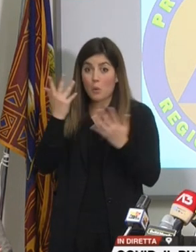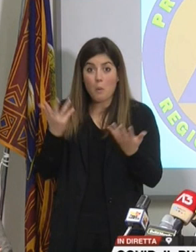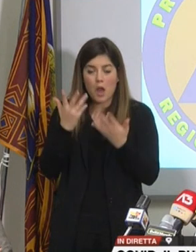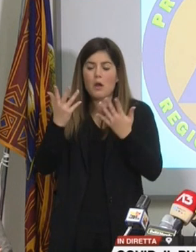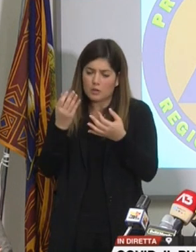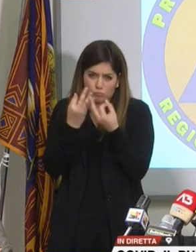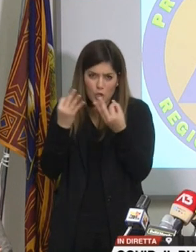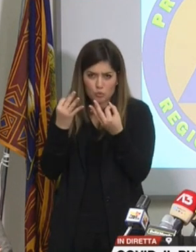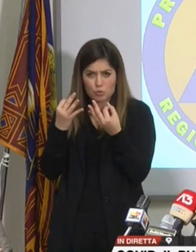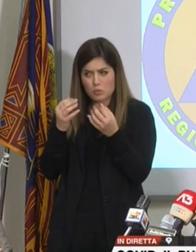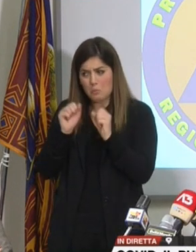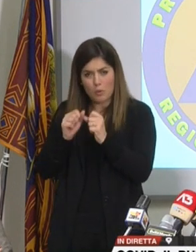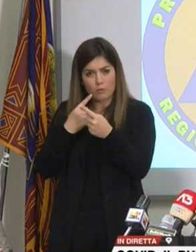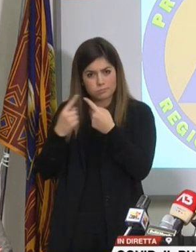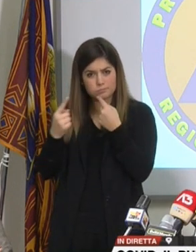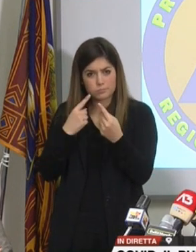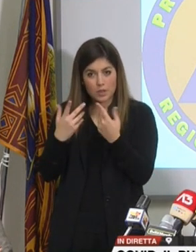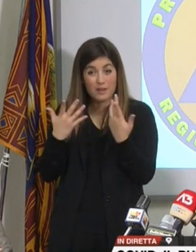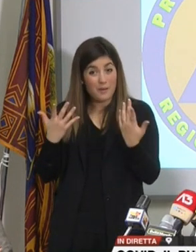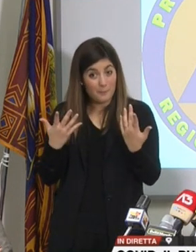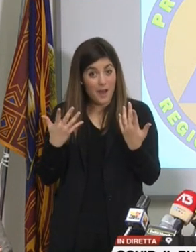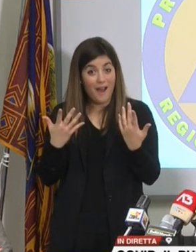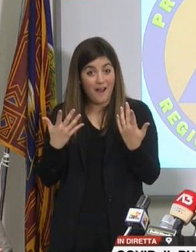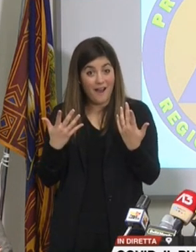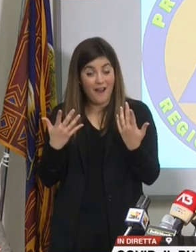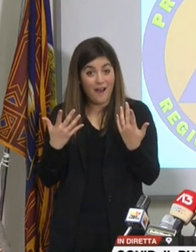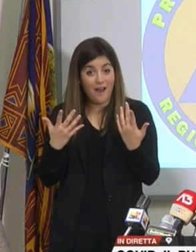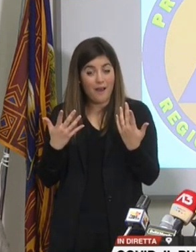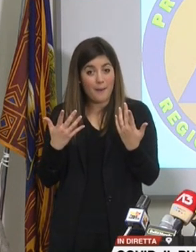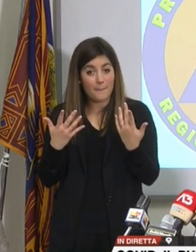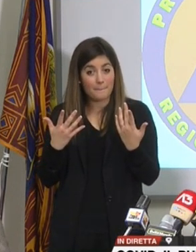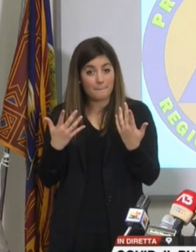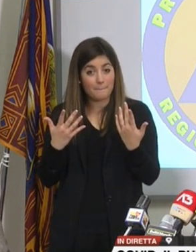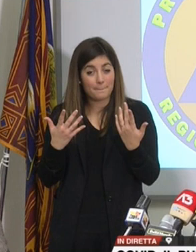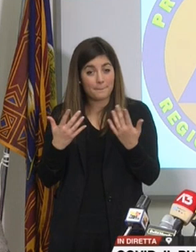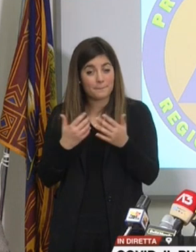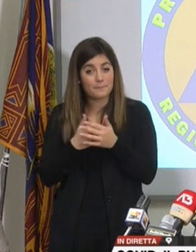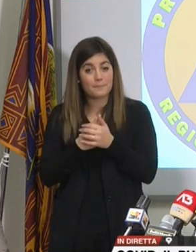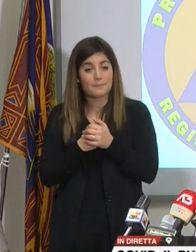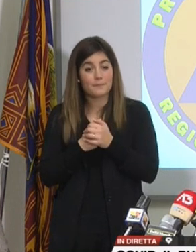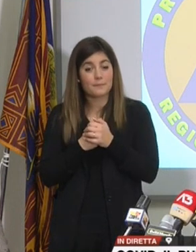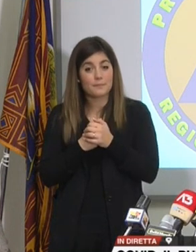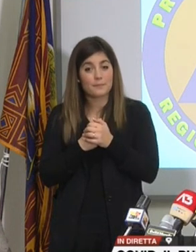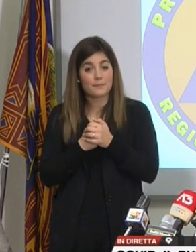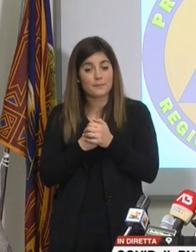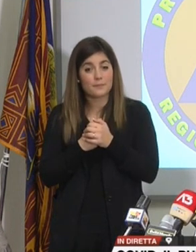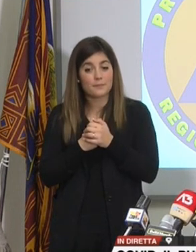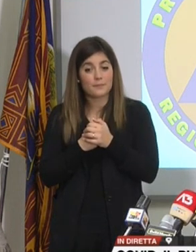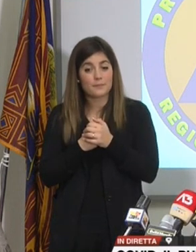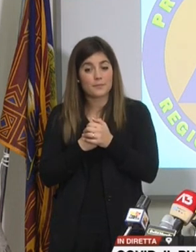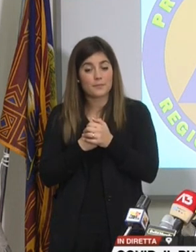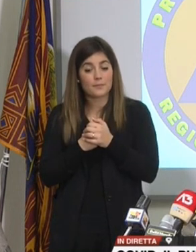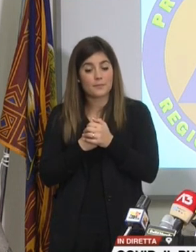approfondite, però dico anche che l'ACDC ha dichiarato che per